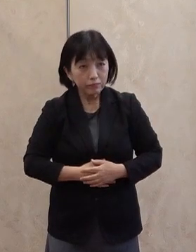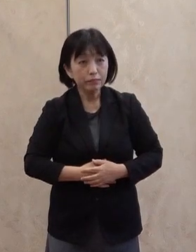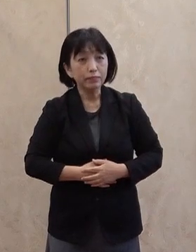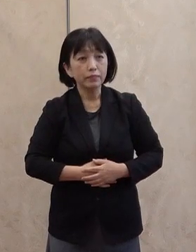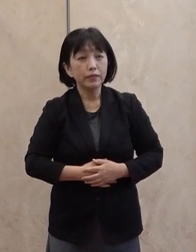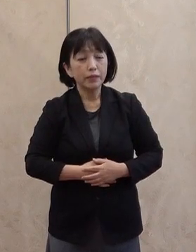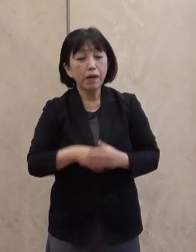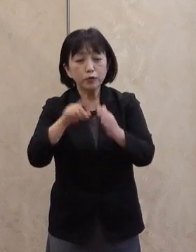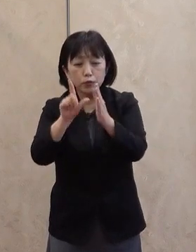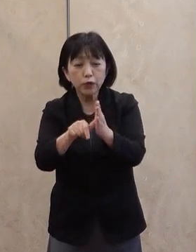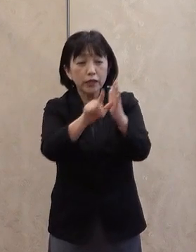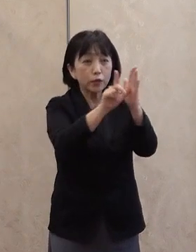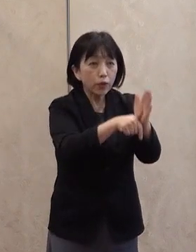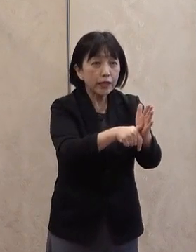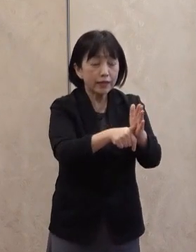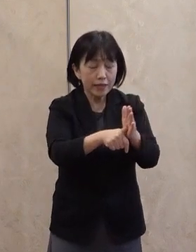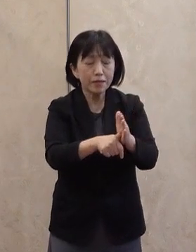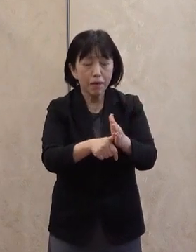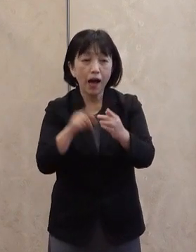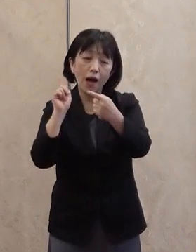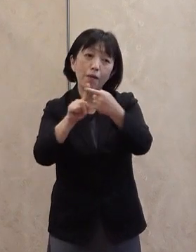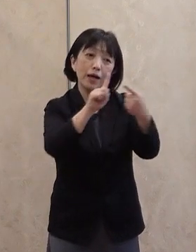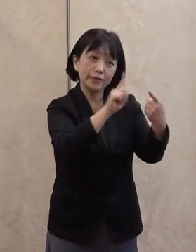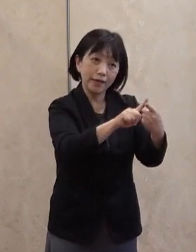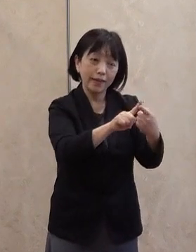その時点その時点で適切な判断をしていく